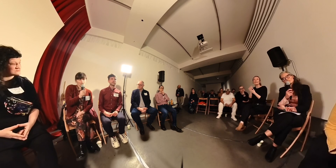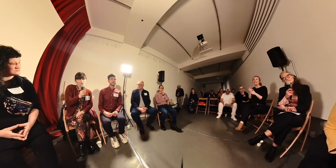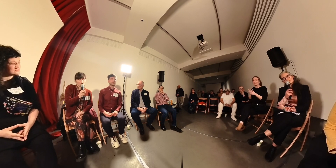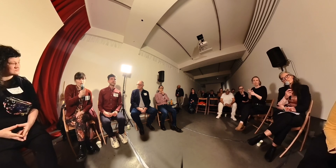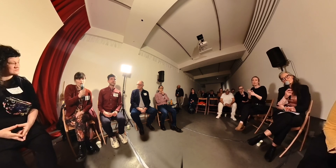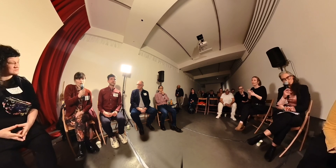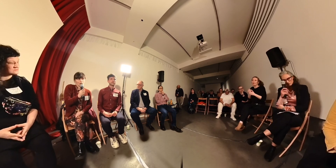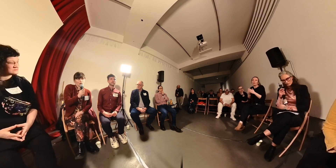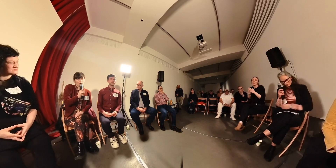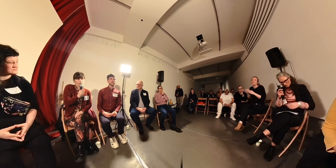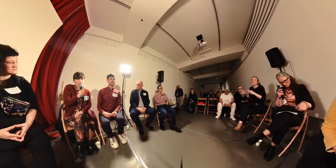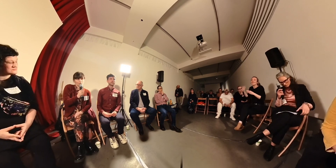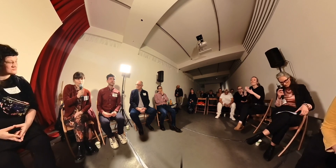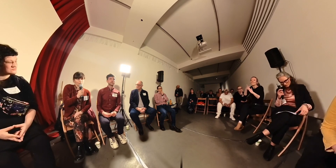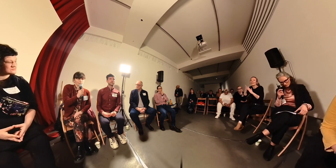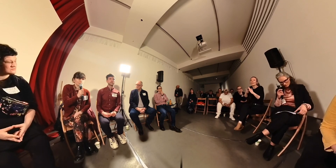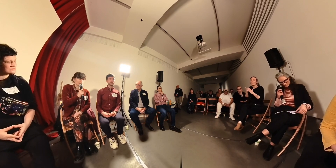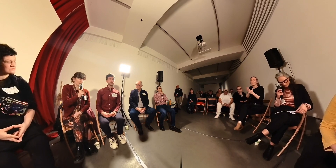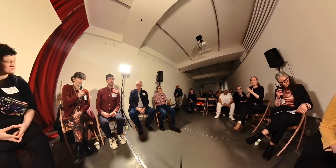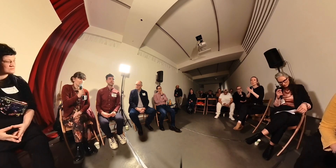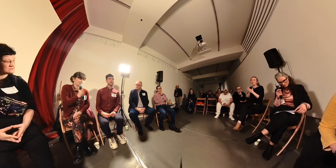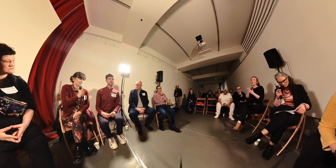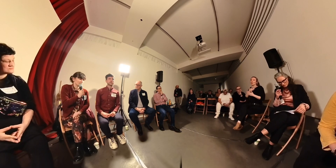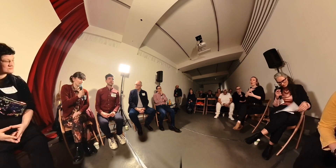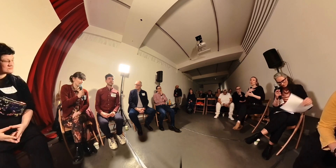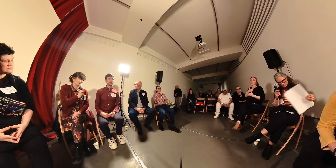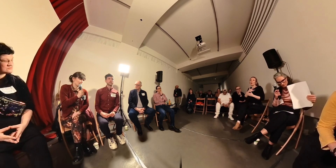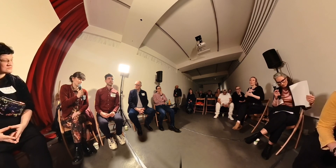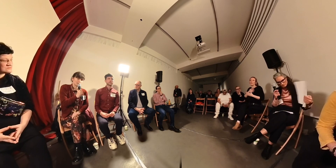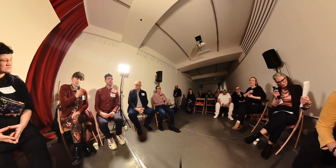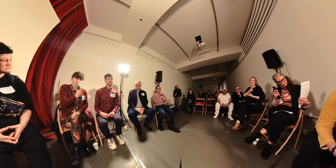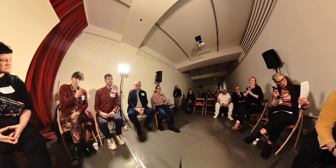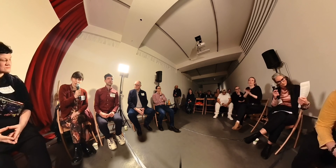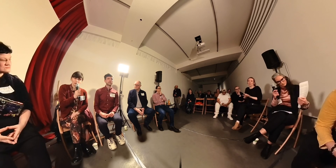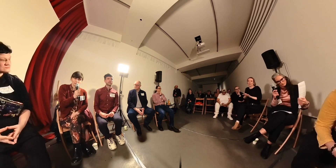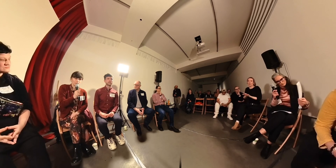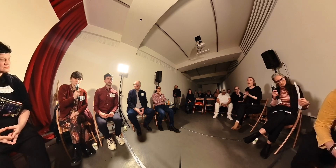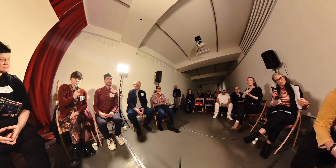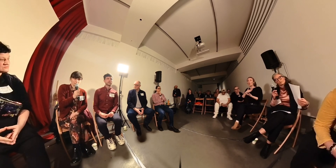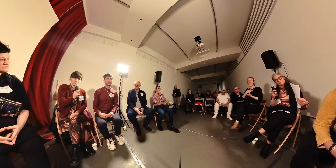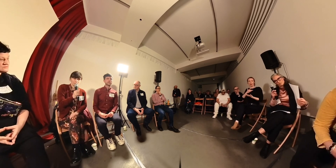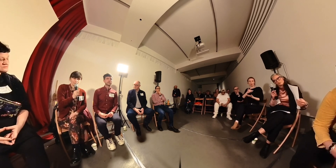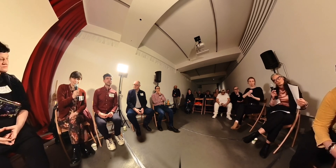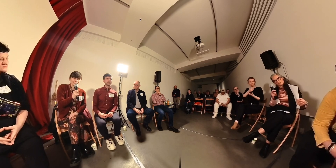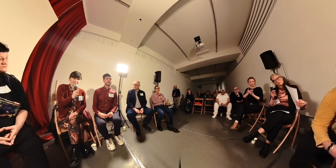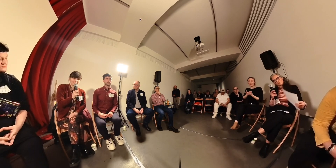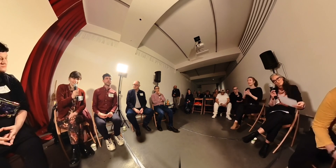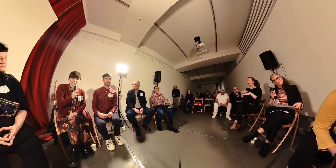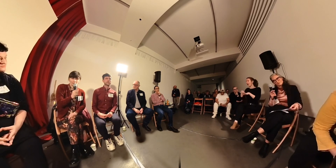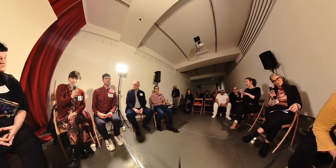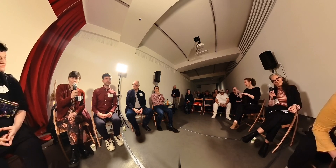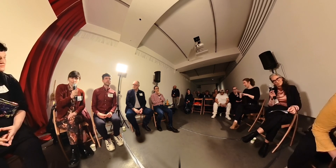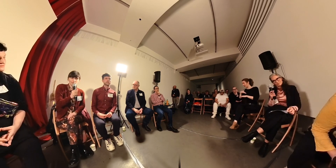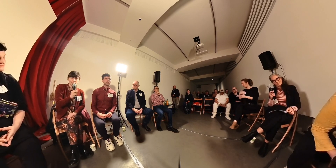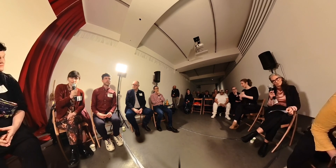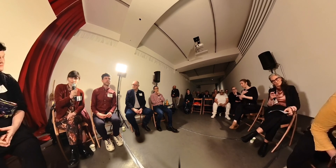věci. A to je, myslím si, že jak Meka a Aleny, tak moje osobní věci.